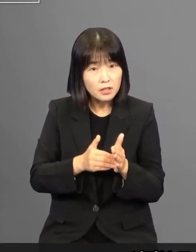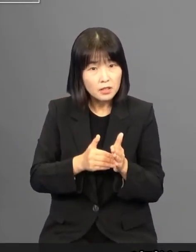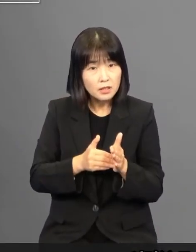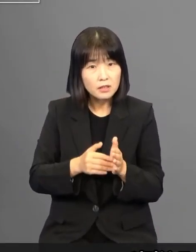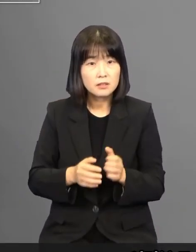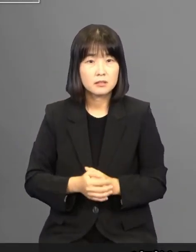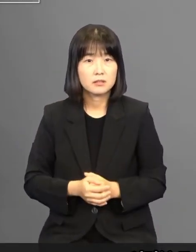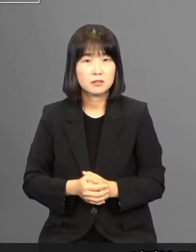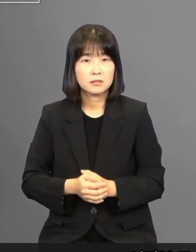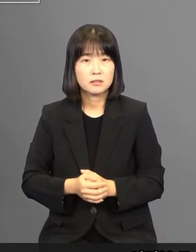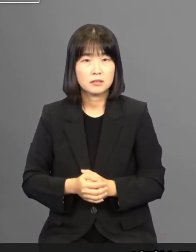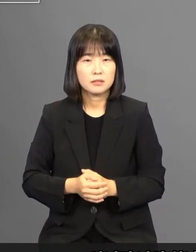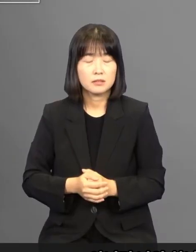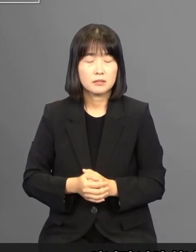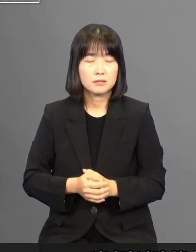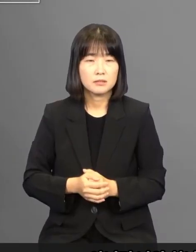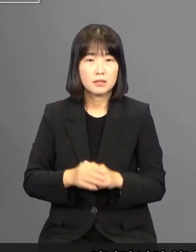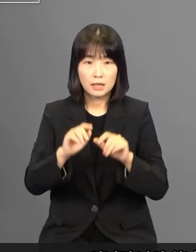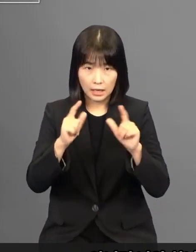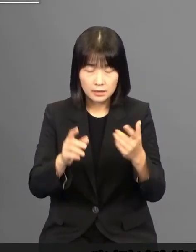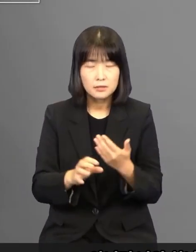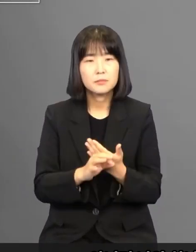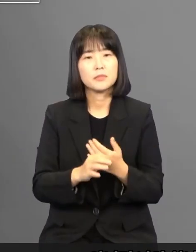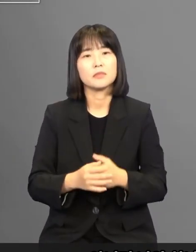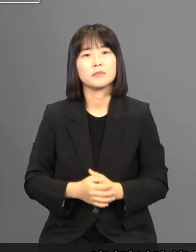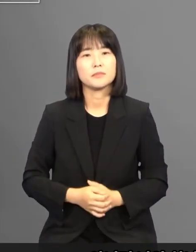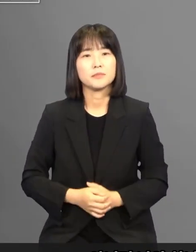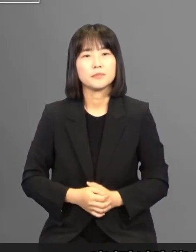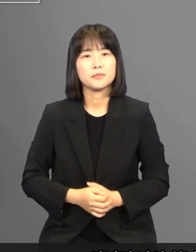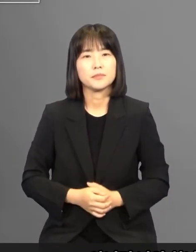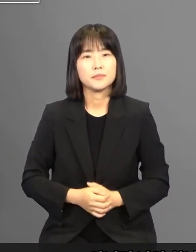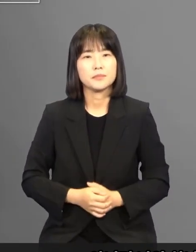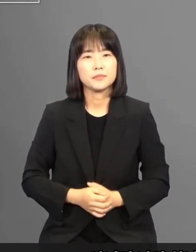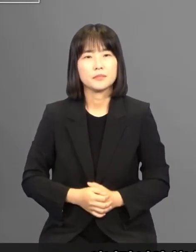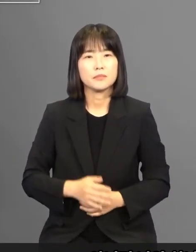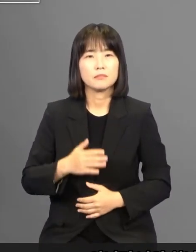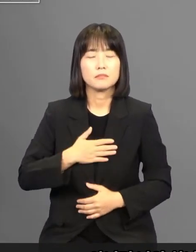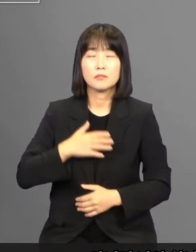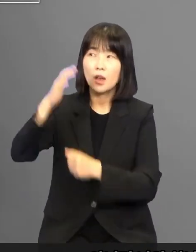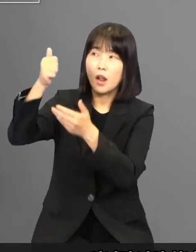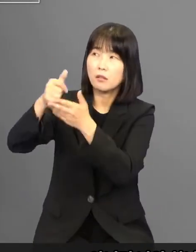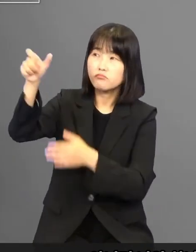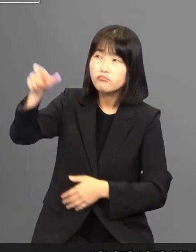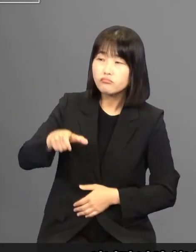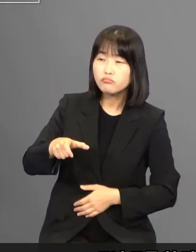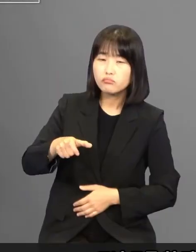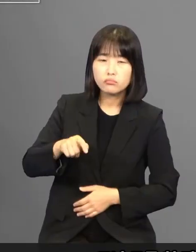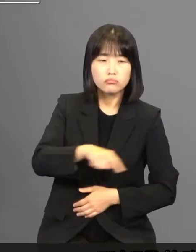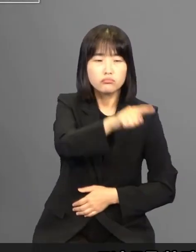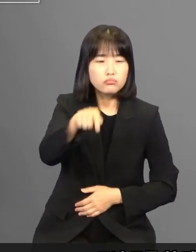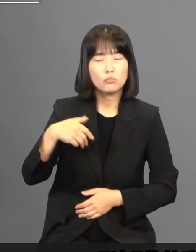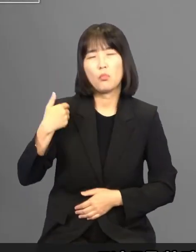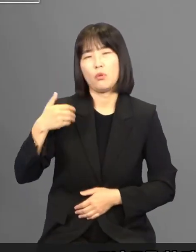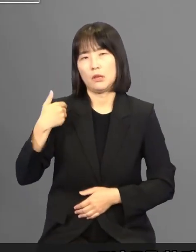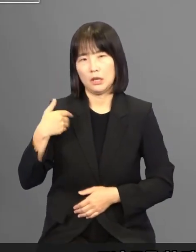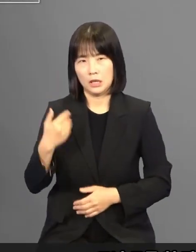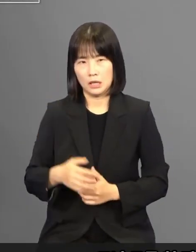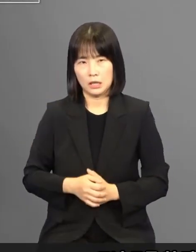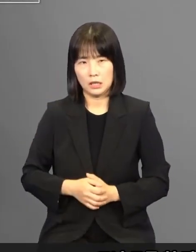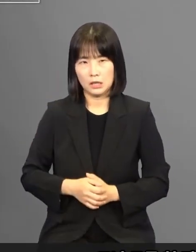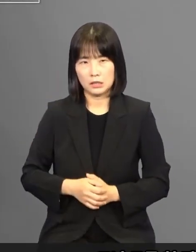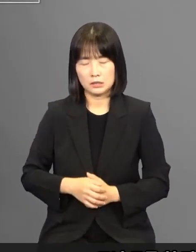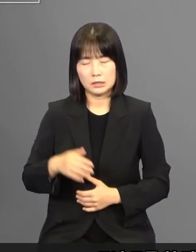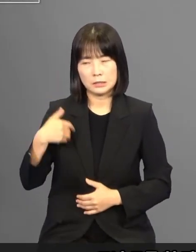약정 지키셨습니까? 아니면 나와 하나님 관계인데 누가 알겠어, 그냥 모른